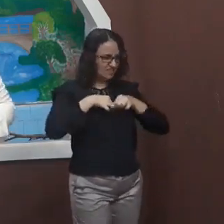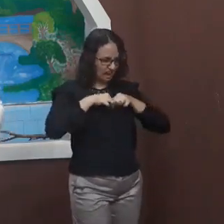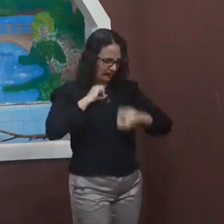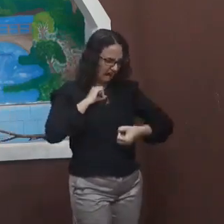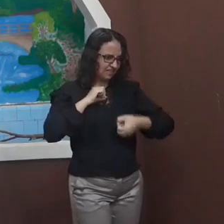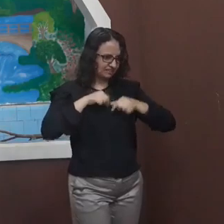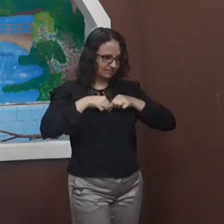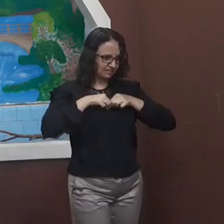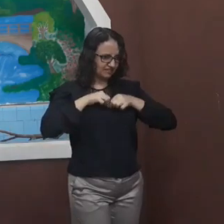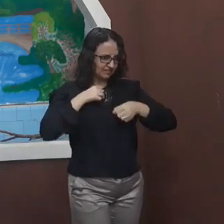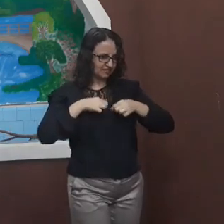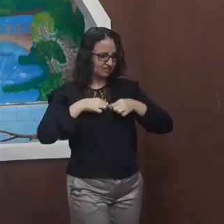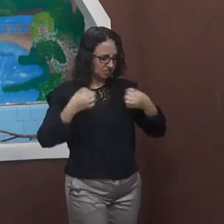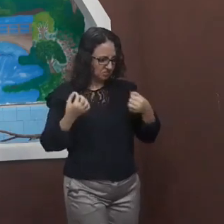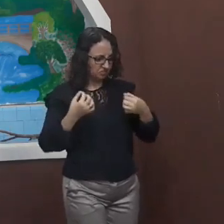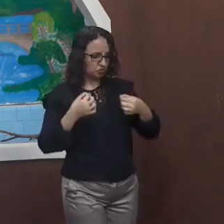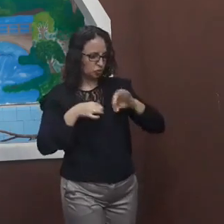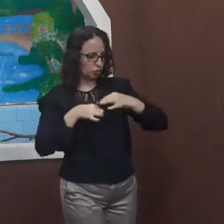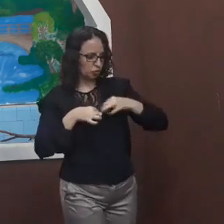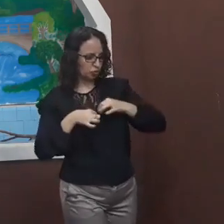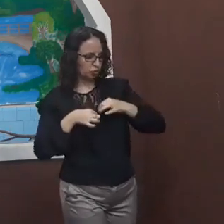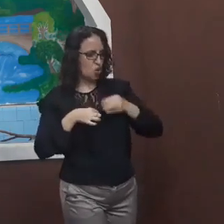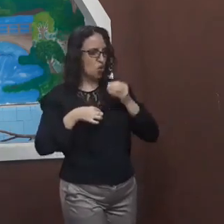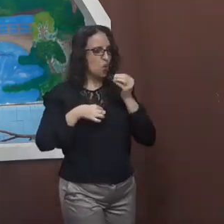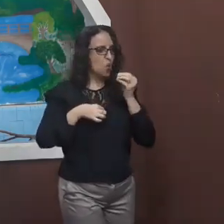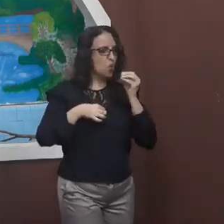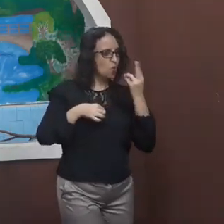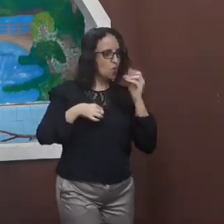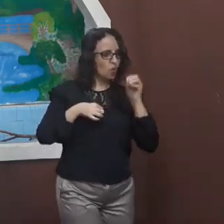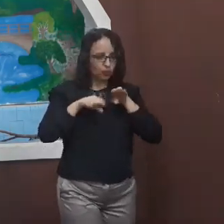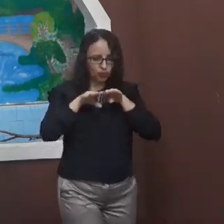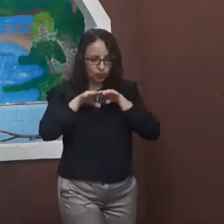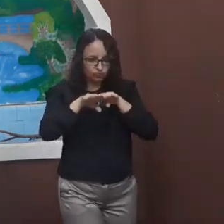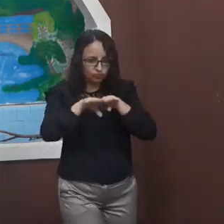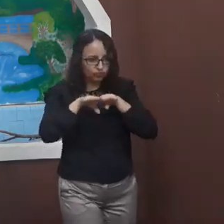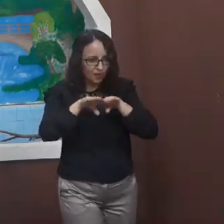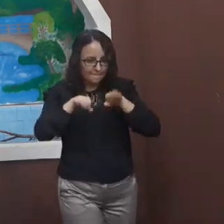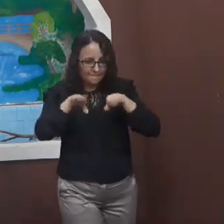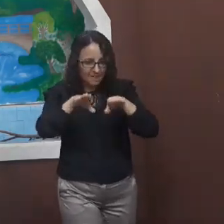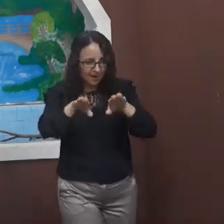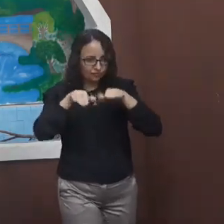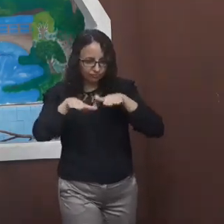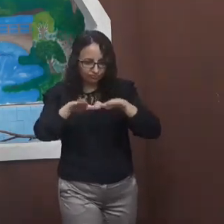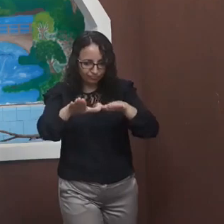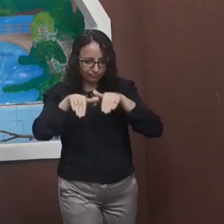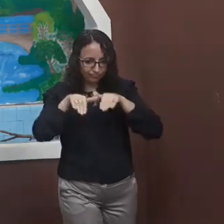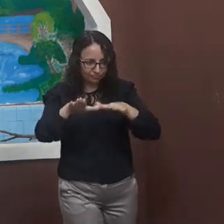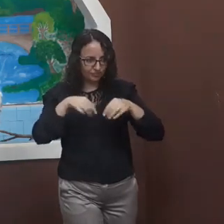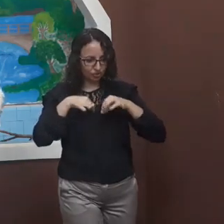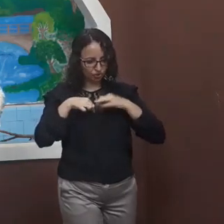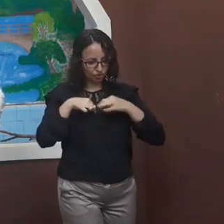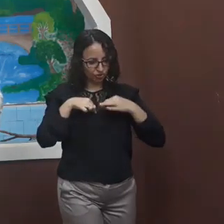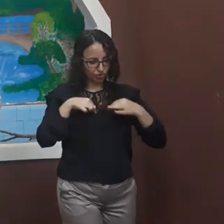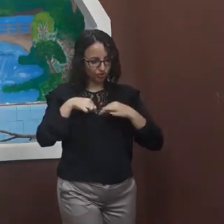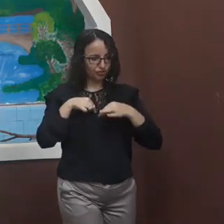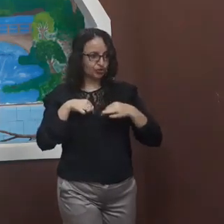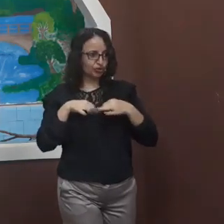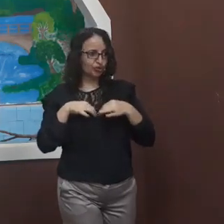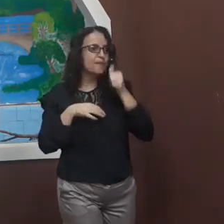E enquanto dava para a mãe cingir, é esse o nome? É isso, irmã? Enquanto dava para a